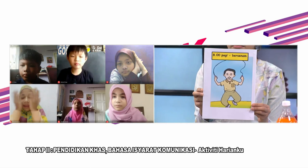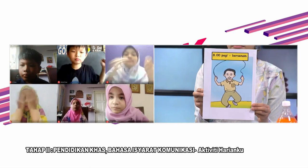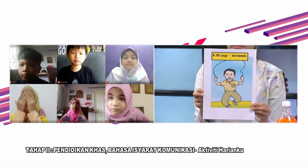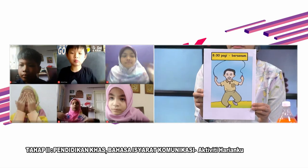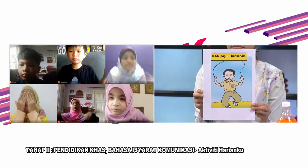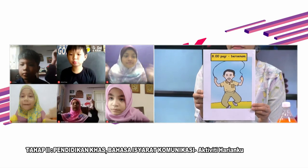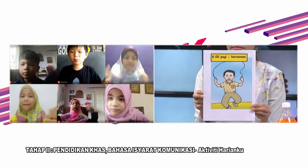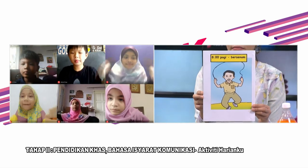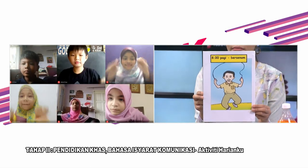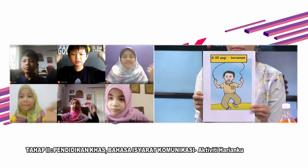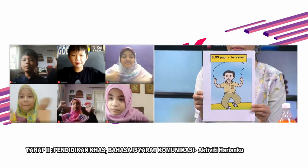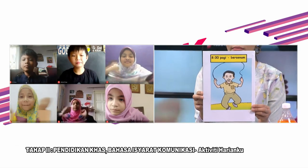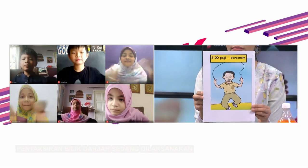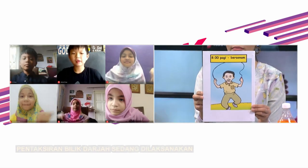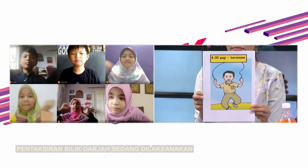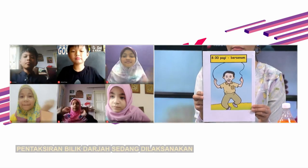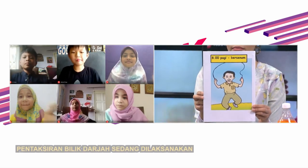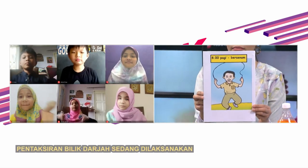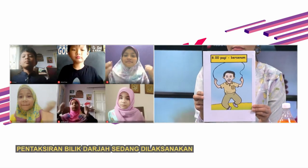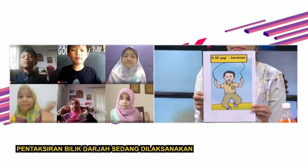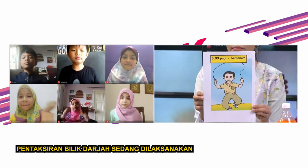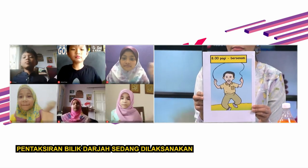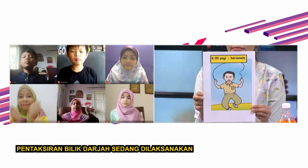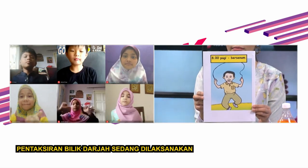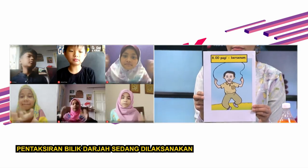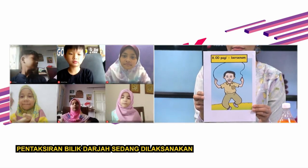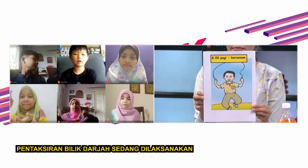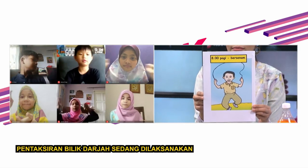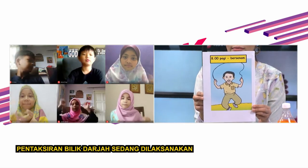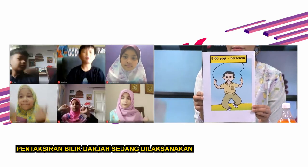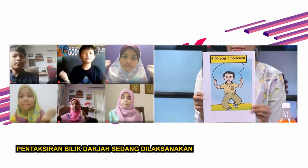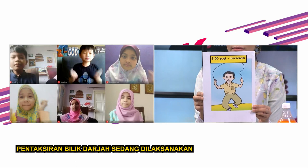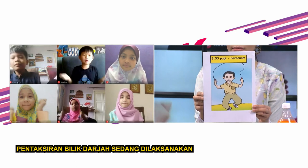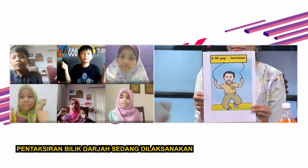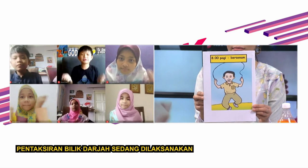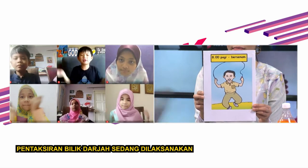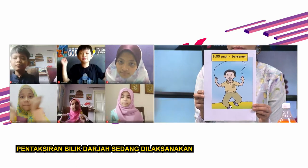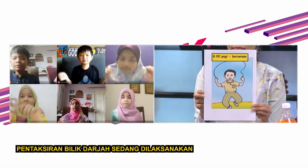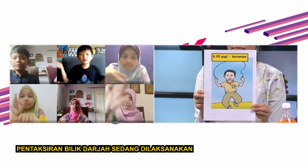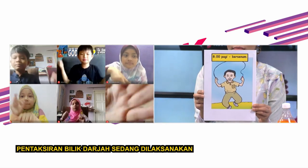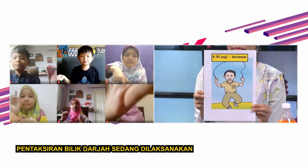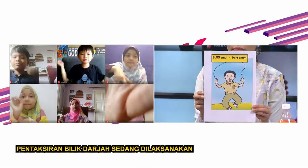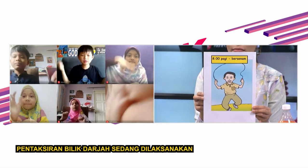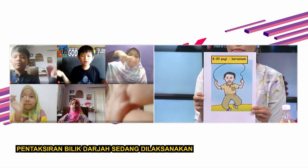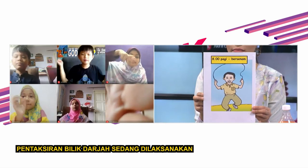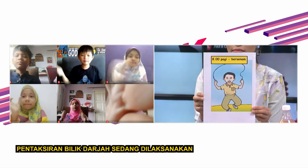kita makan sarapan pagi. Pukul 8 kita buat apa?